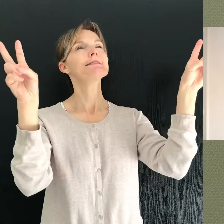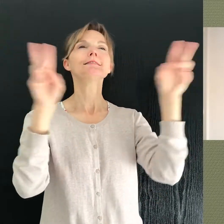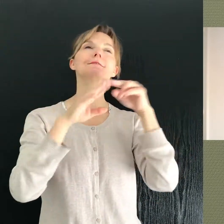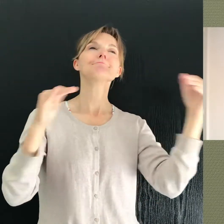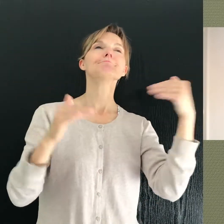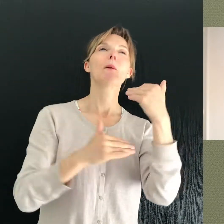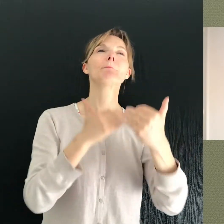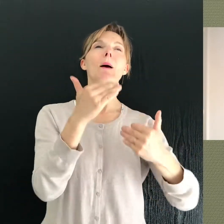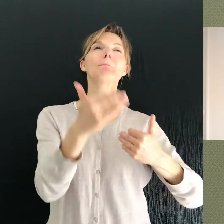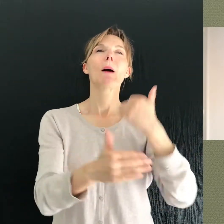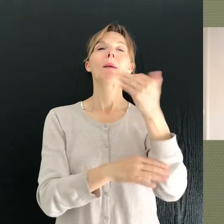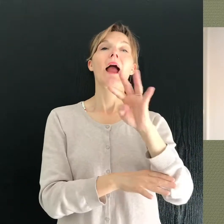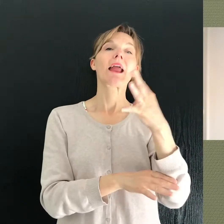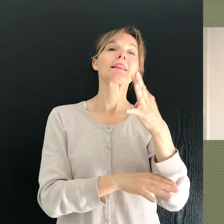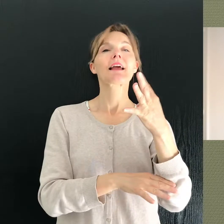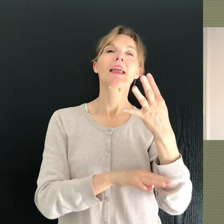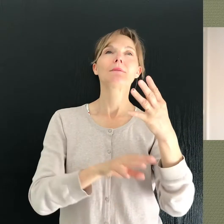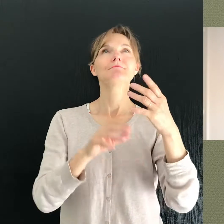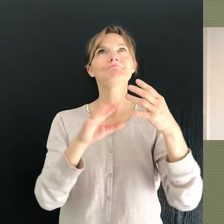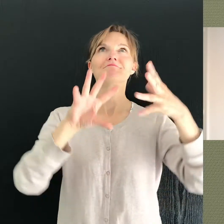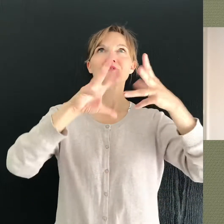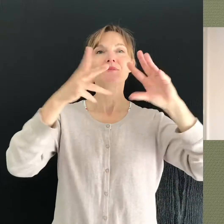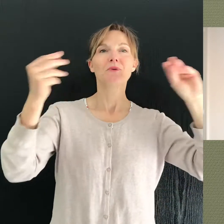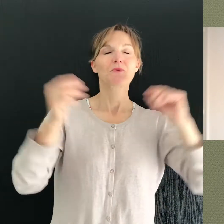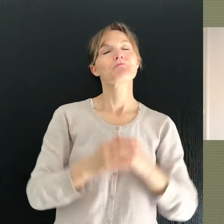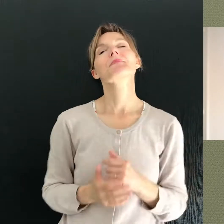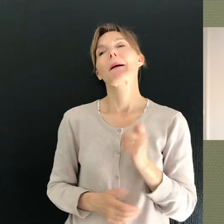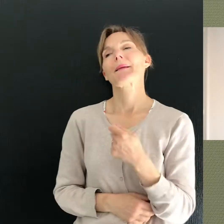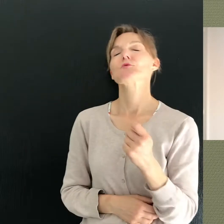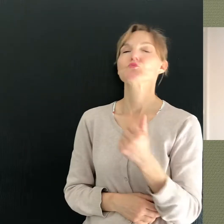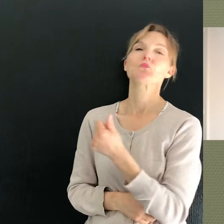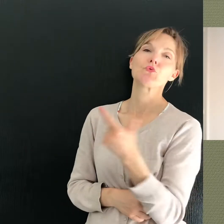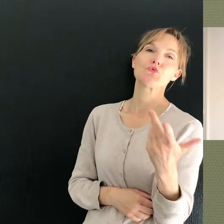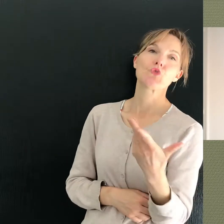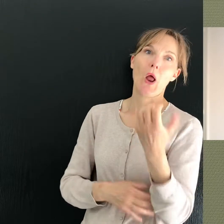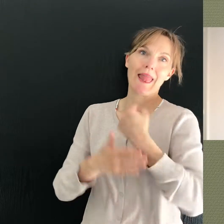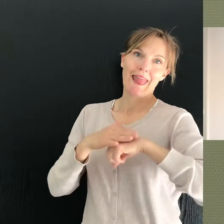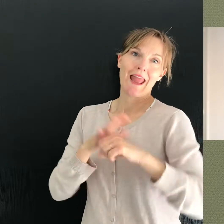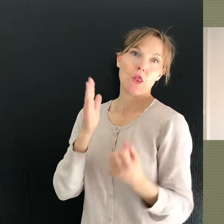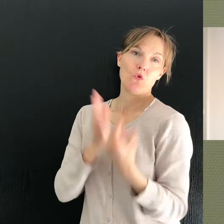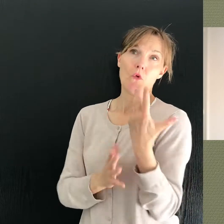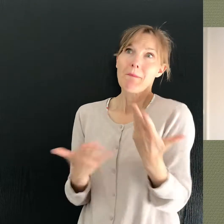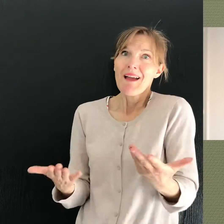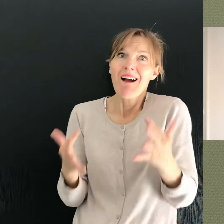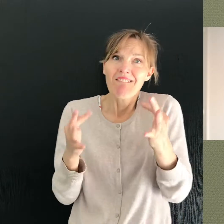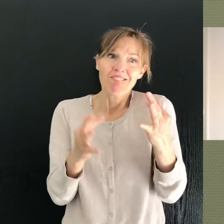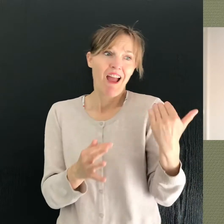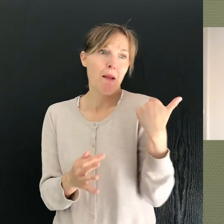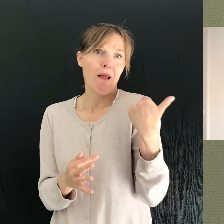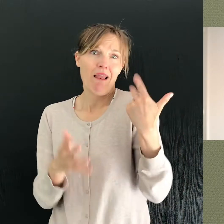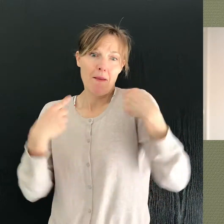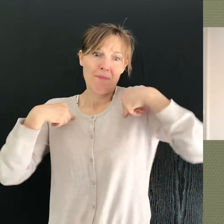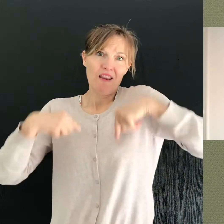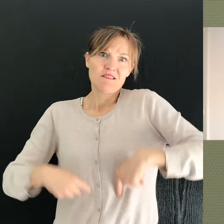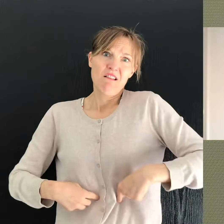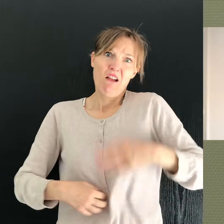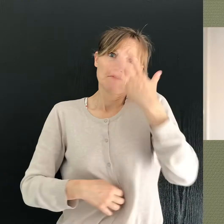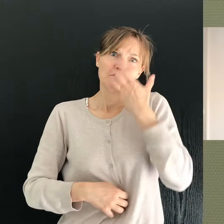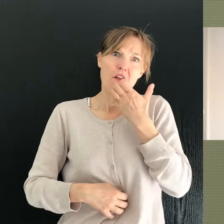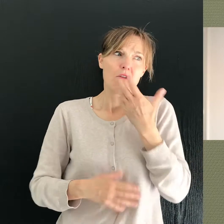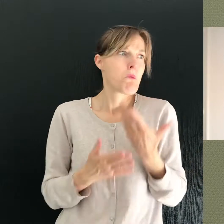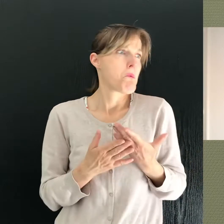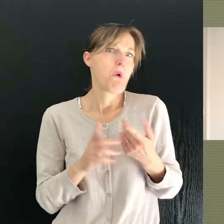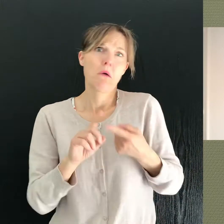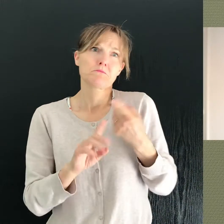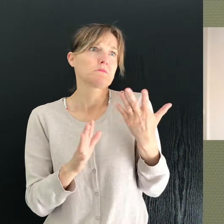la 4e dimension. Bien sûr, certains sont nés de nouveau, mais l'appel au ministère est autrement plus sérieux. Il